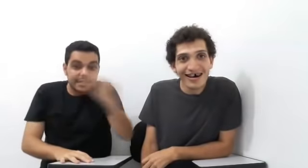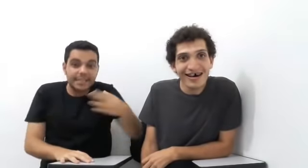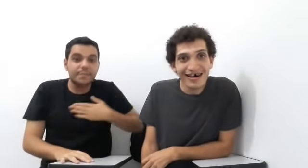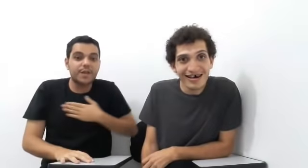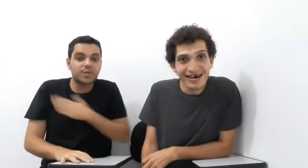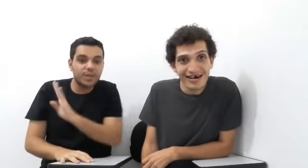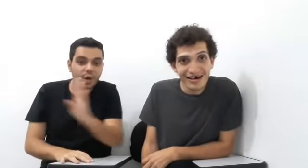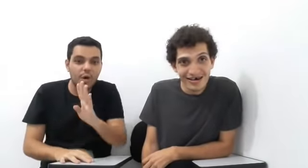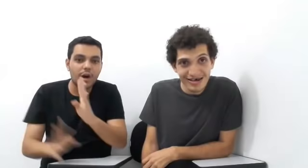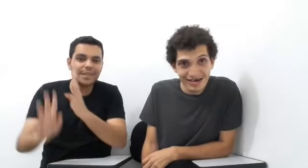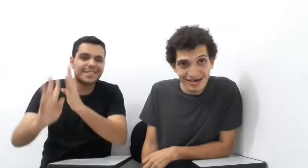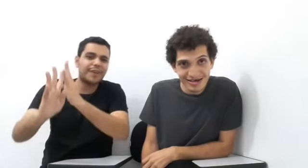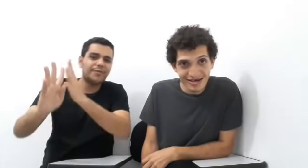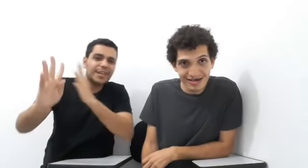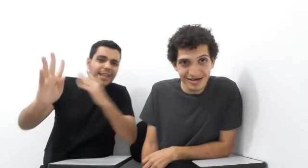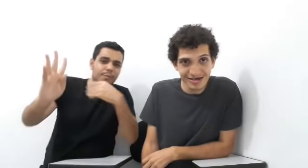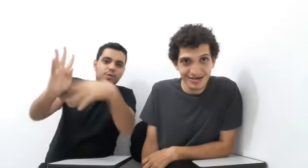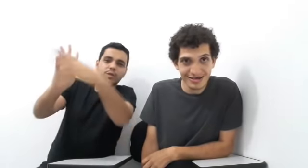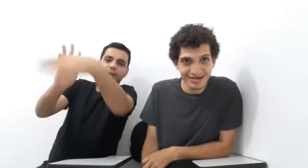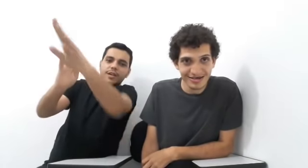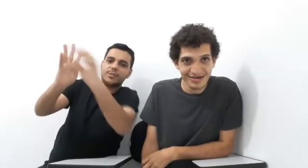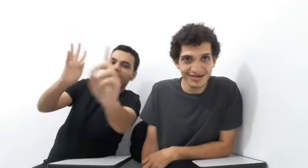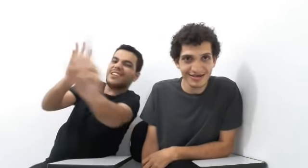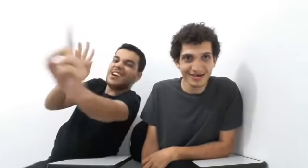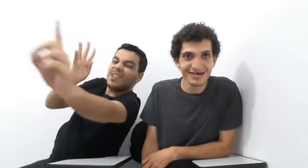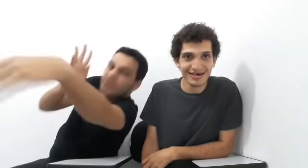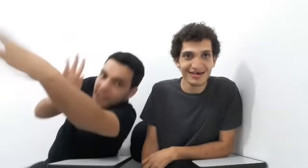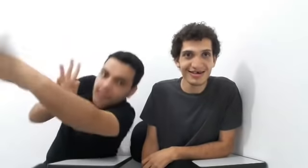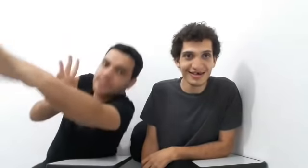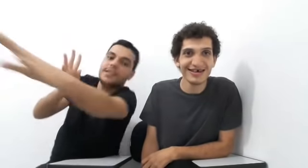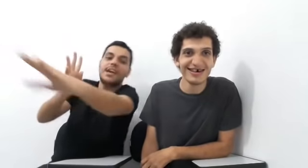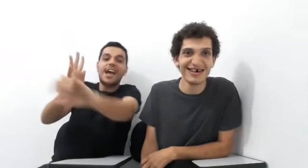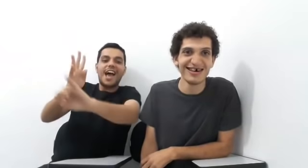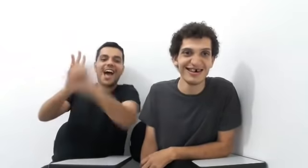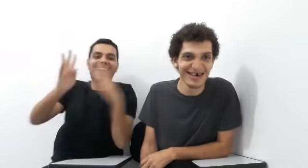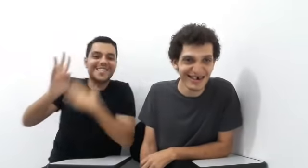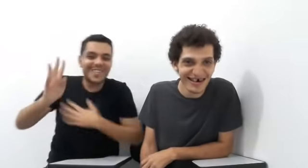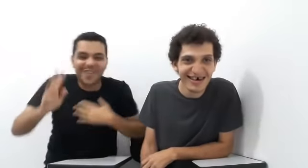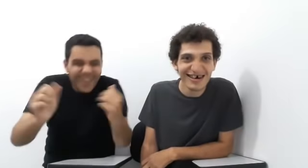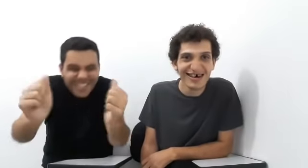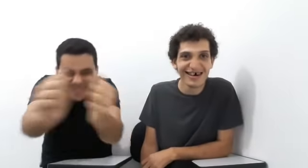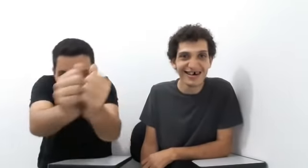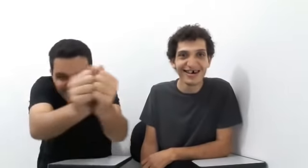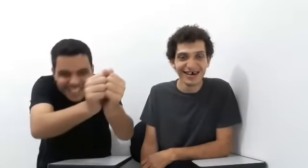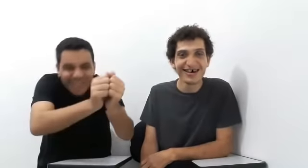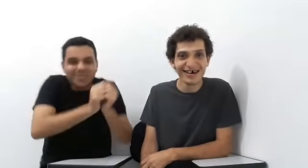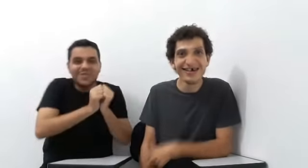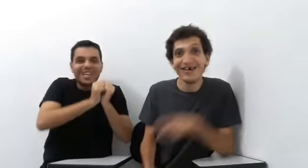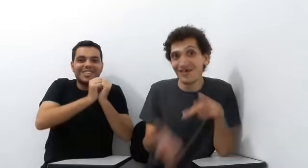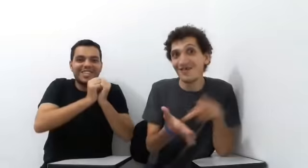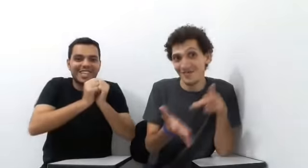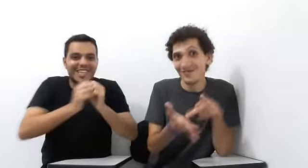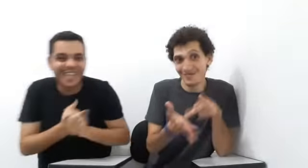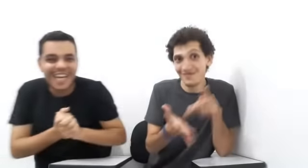a pessoa não gosta, a fila está muito grande, pode até lá no final assim. Aí se gosta, pode estar junto da gente aqui.